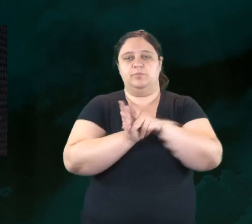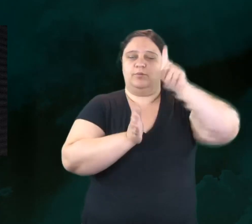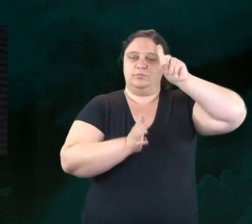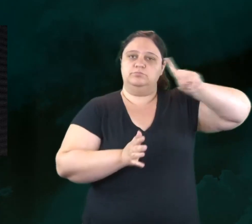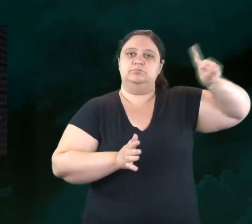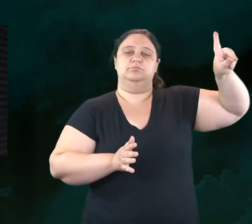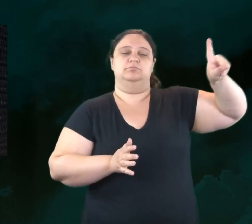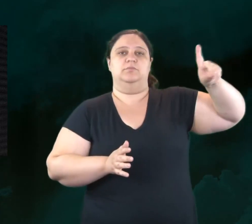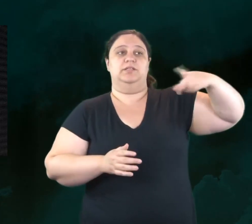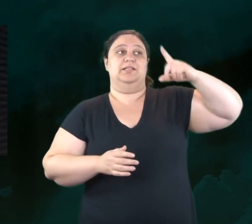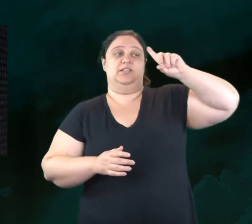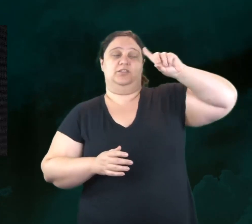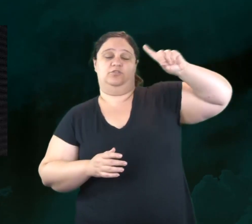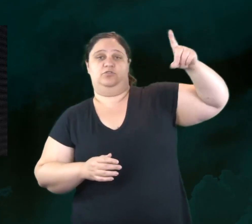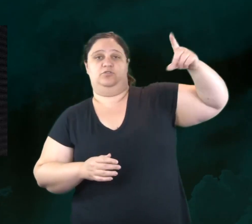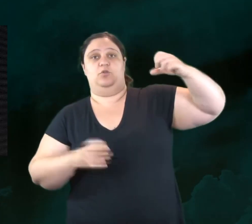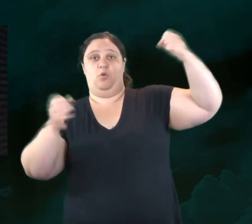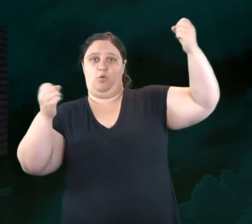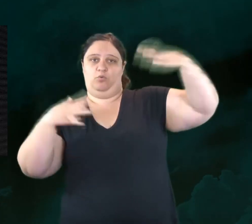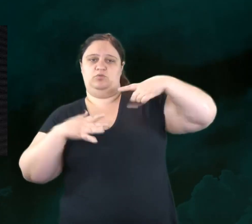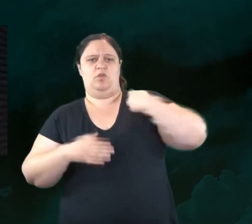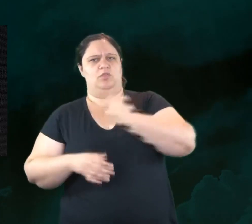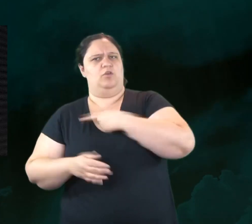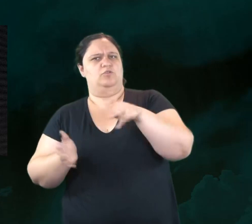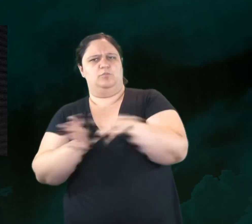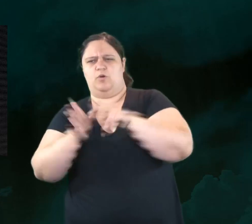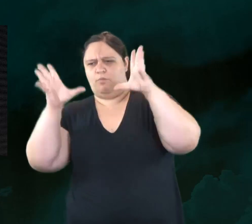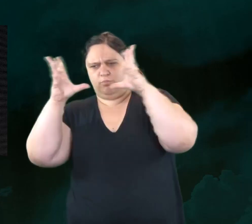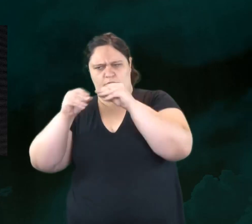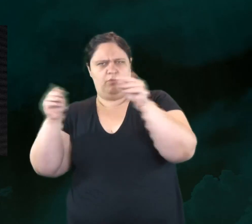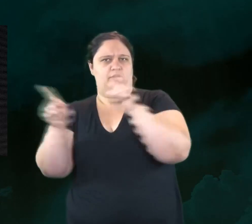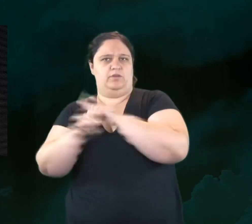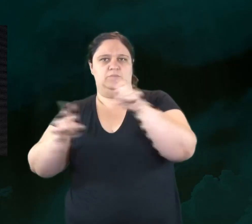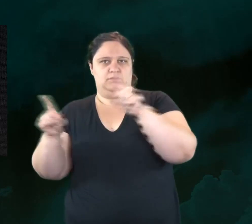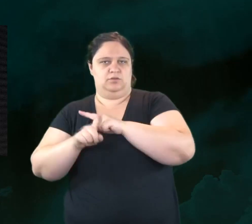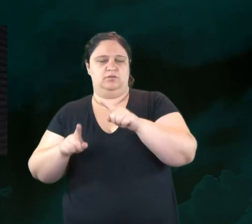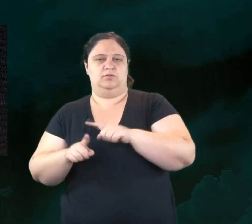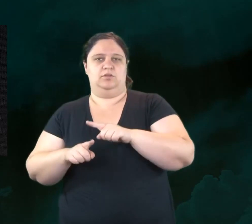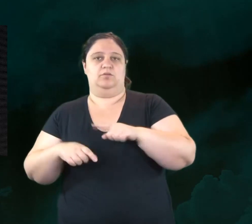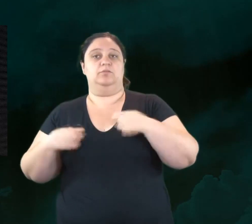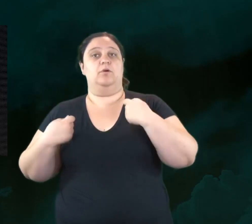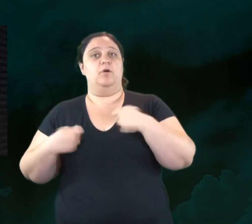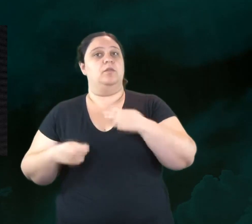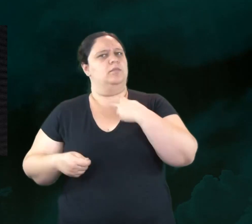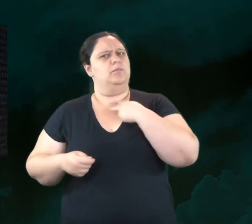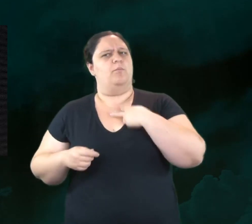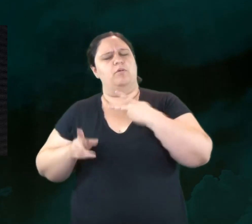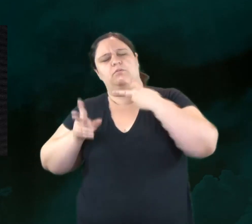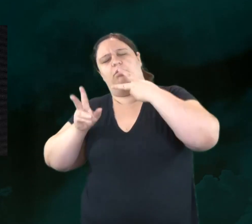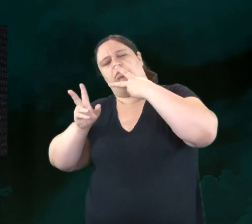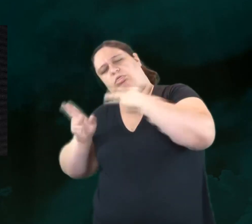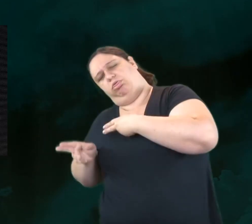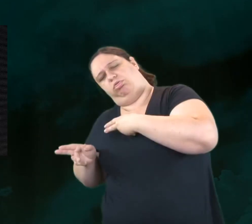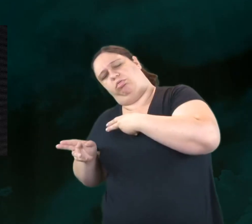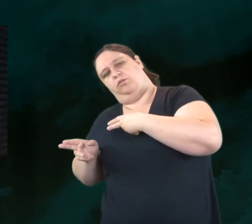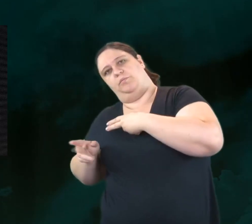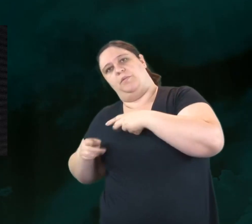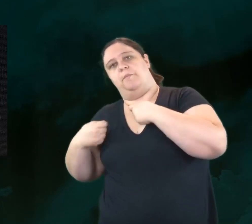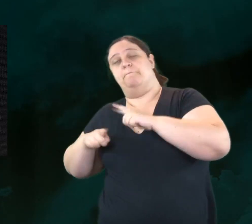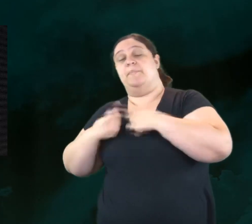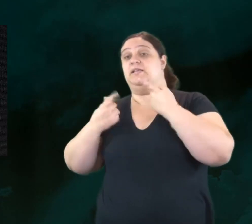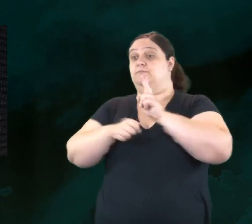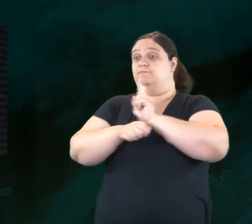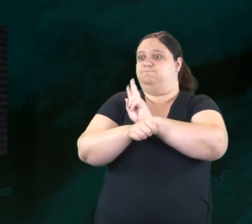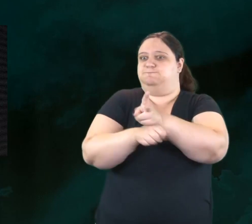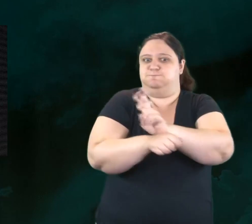não somos da noite nem das trevas. Assim, pois não durmamos como os demais, pelo contrário,